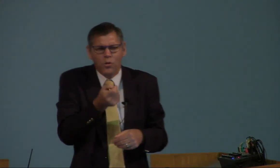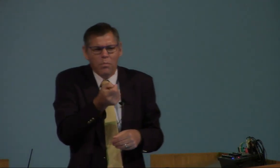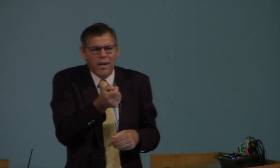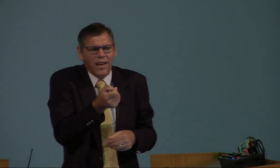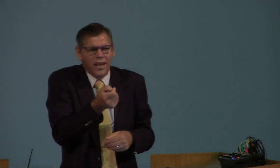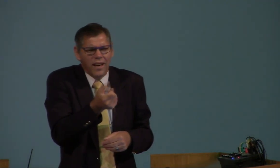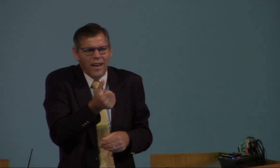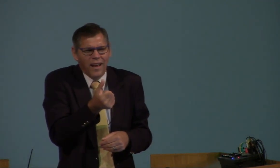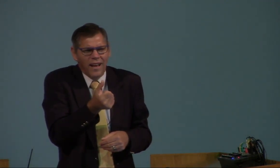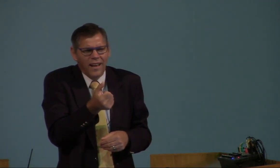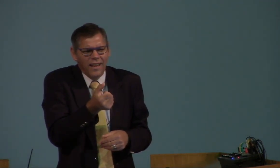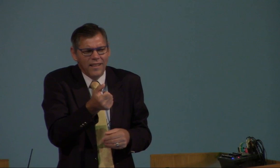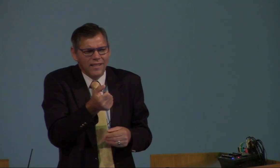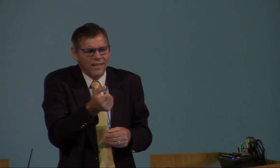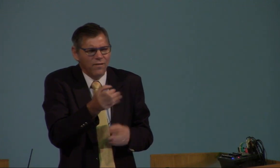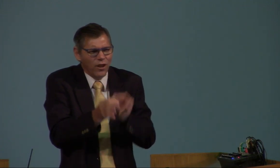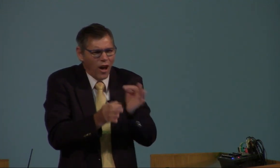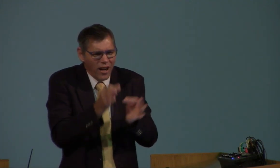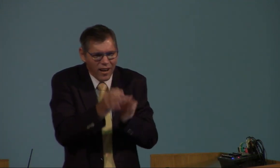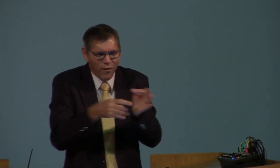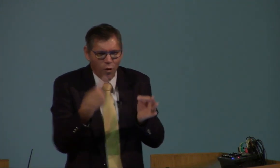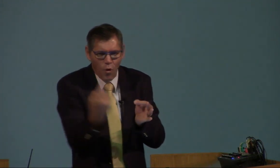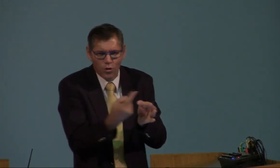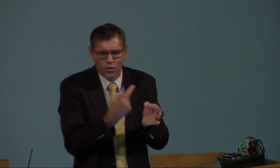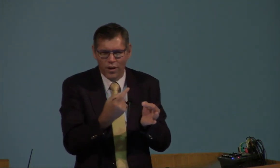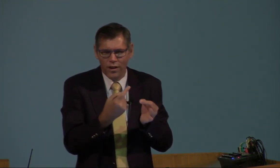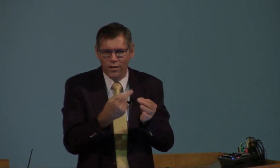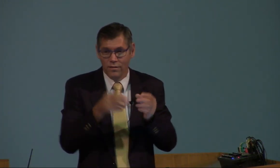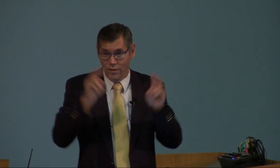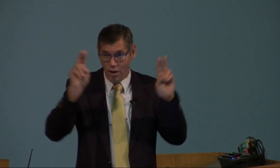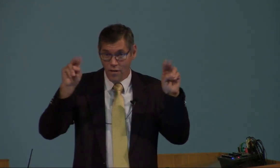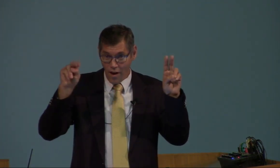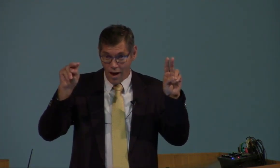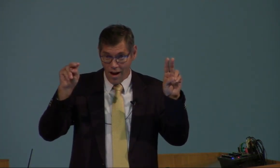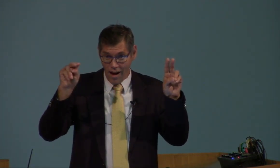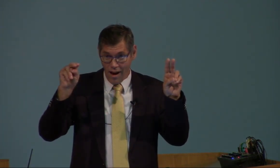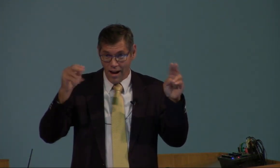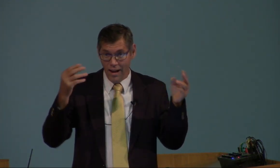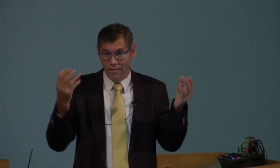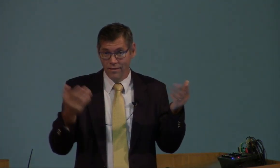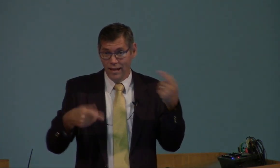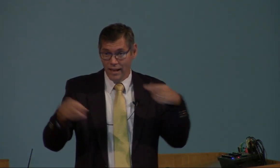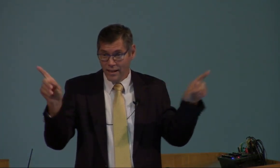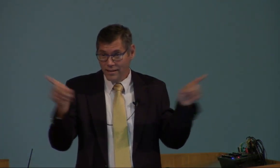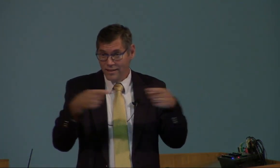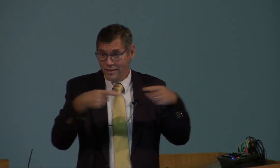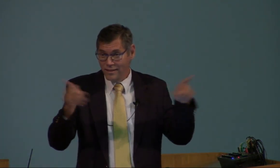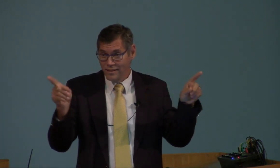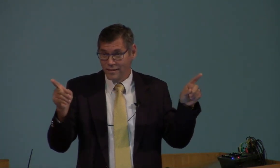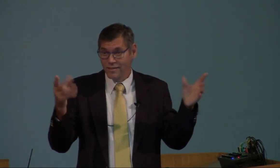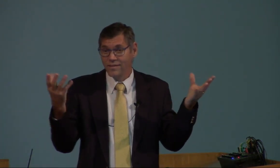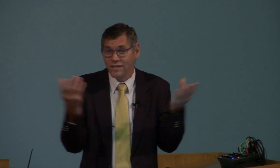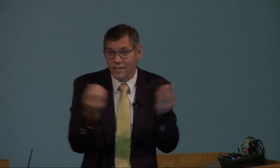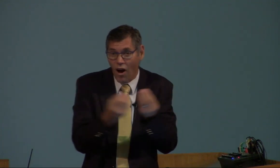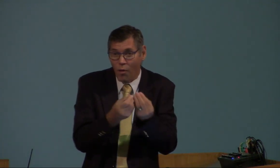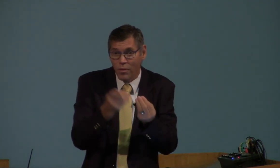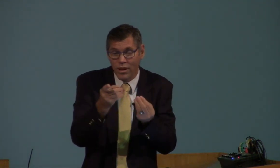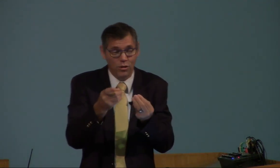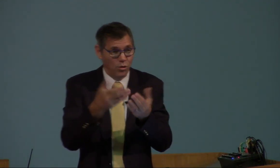bietjie iets verduidelik vir ons van nuwe liedjies, saam by die